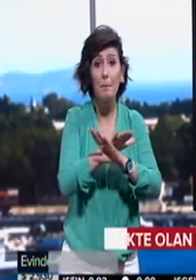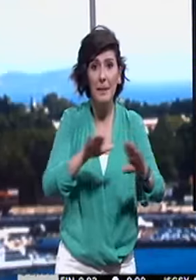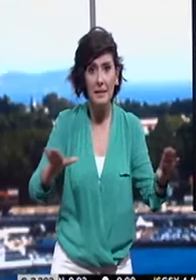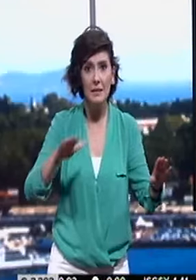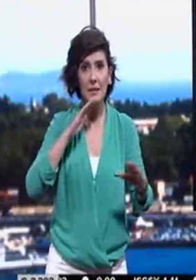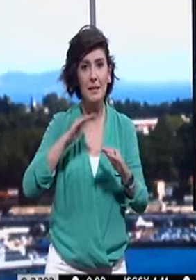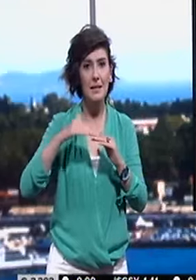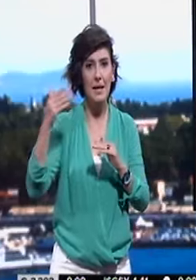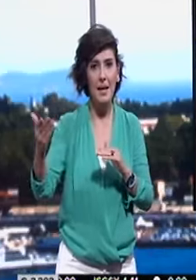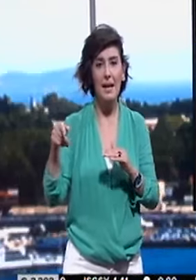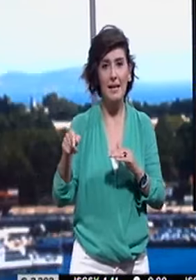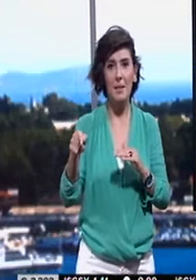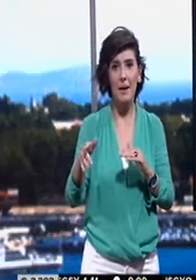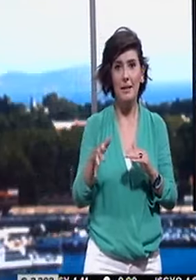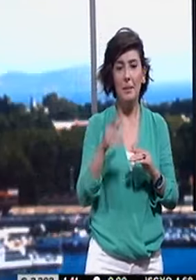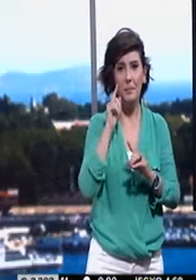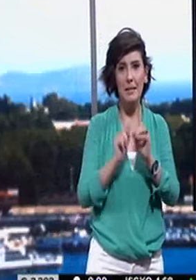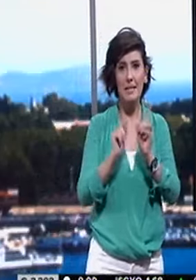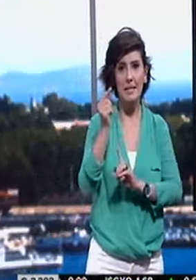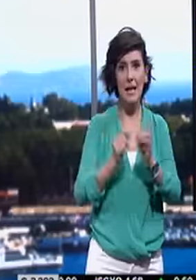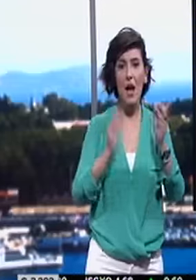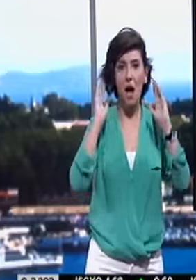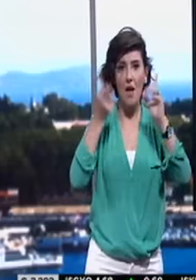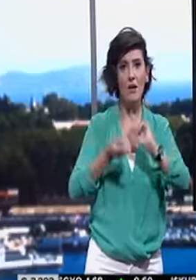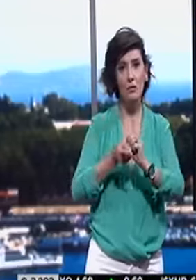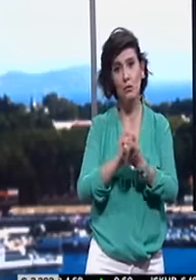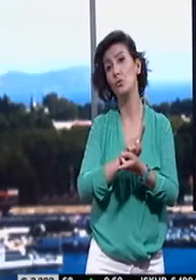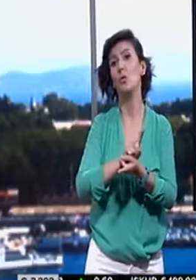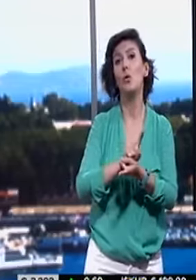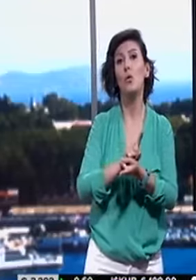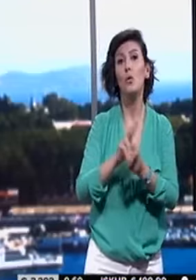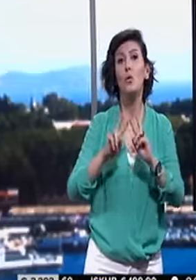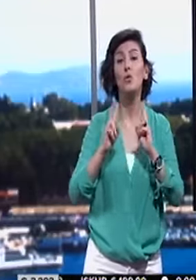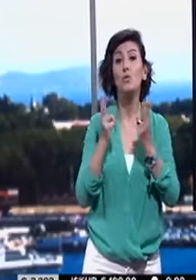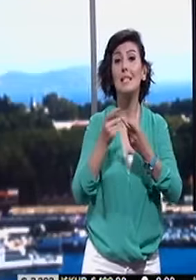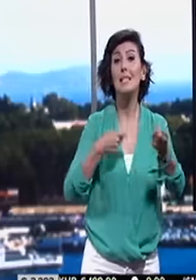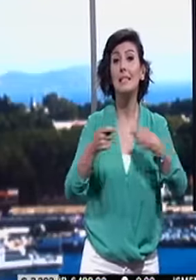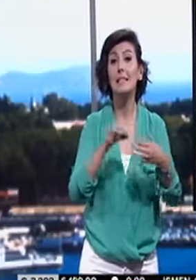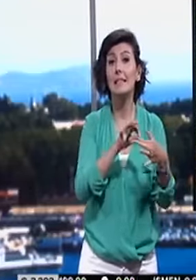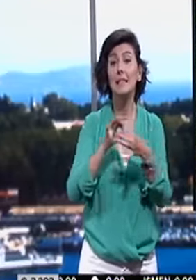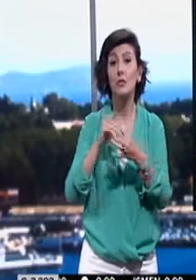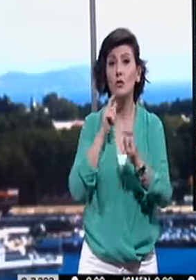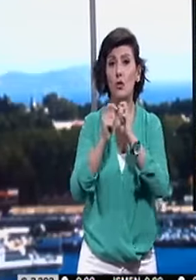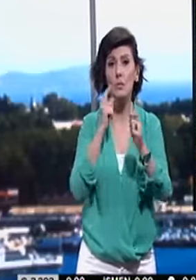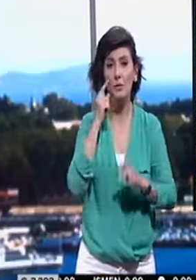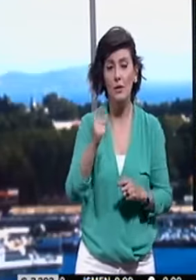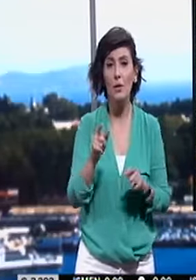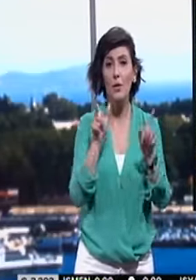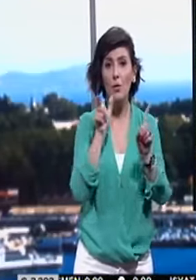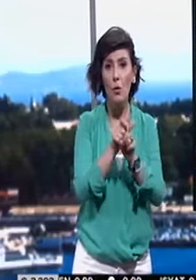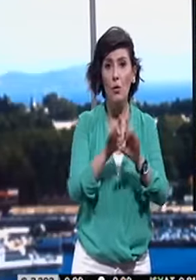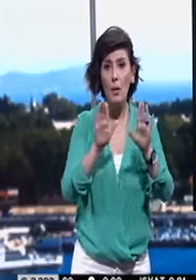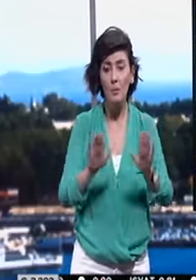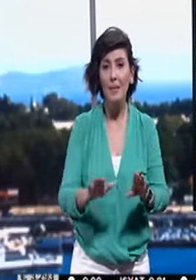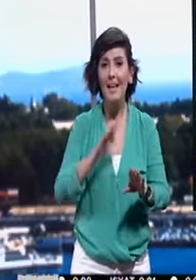Nesli tehlikesi altındaki yabani bitki ve hayvan türlerinin uluslararası ticaretine ilişkin sözleşmeye göre